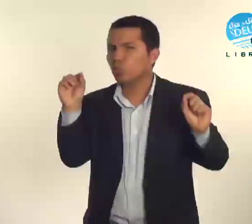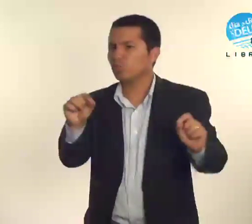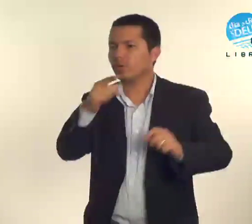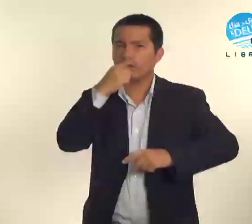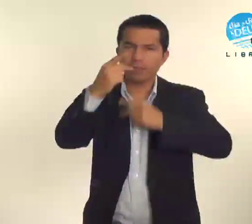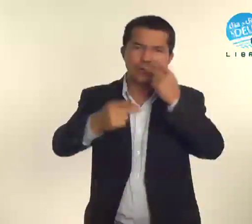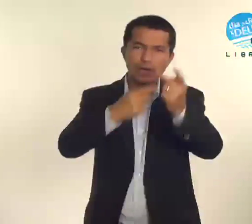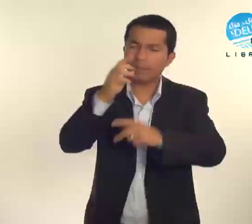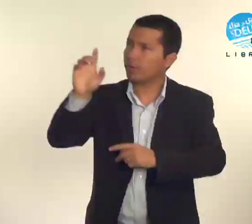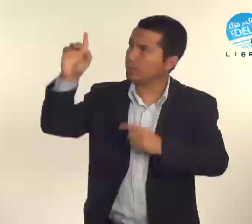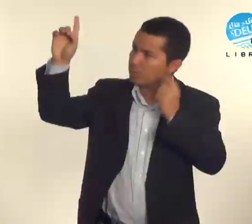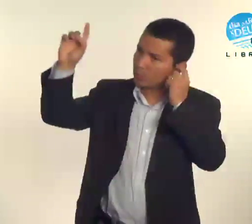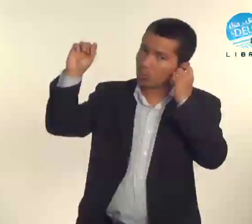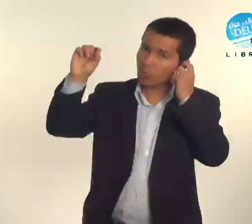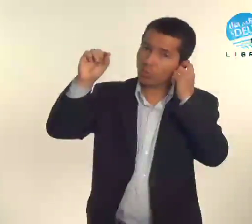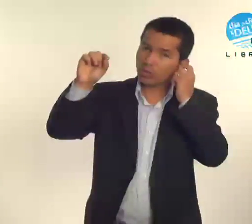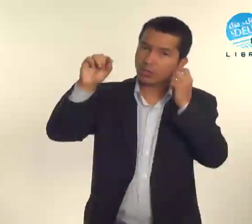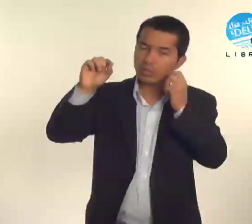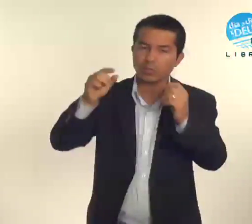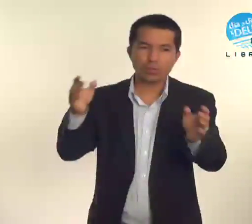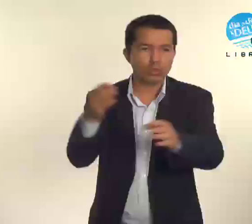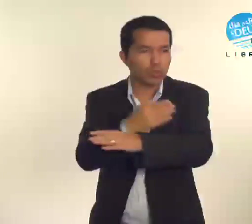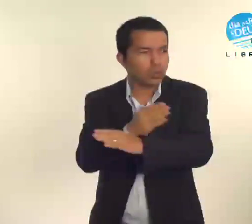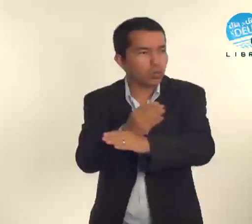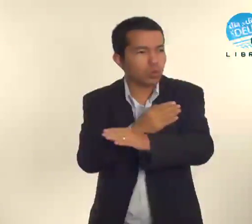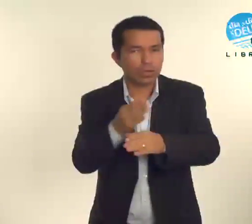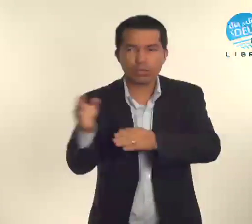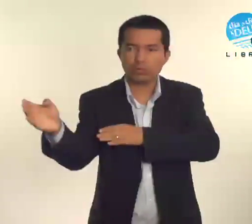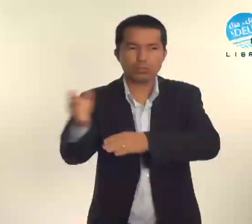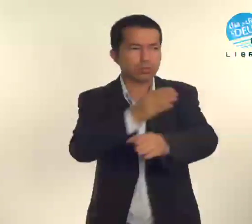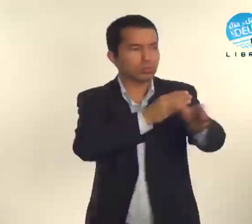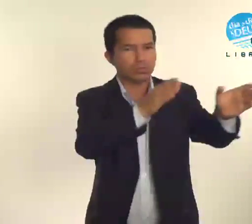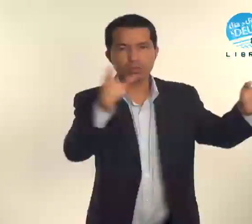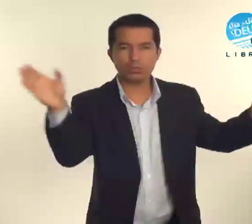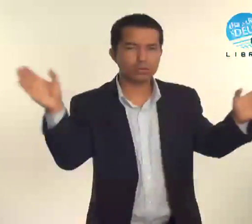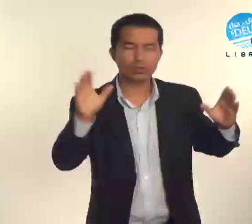gente diz para Deus não somente que o rumo está errado, mas que eu